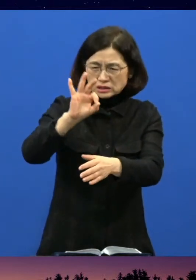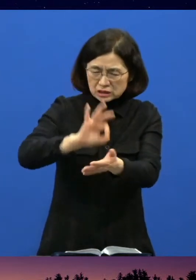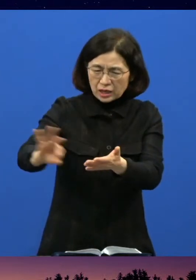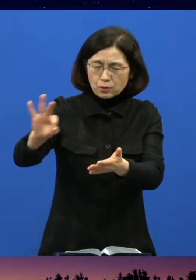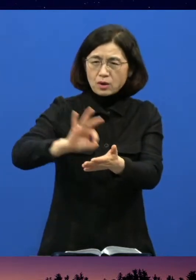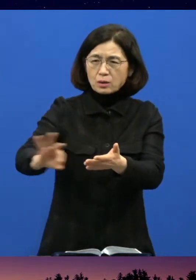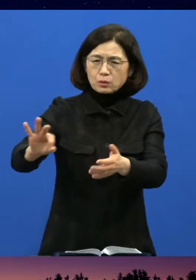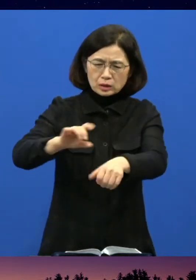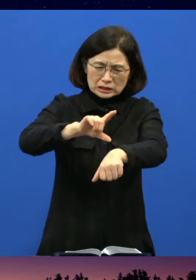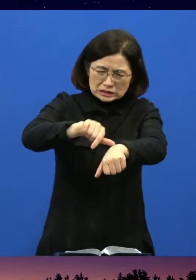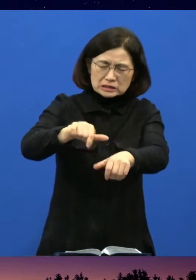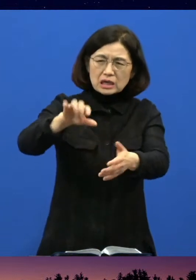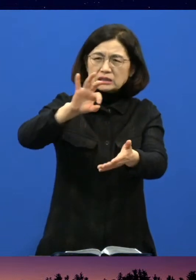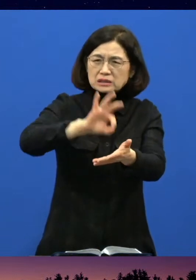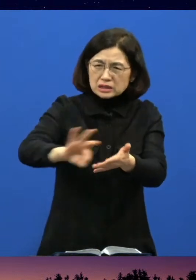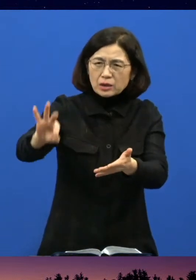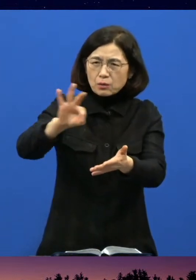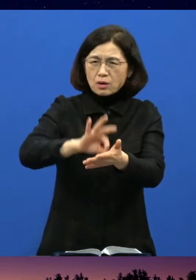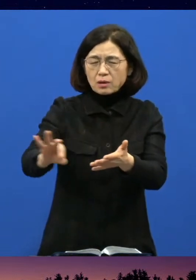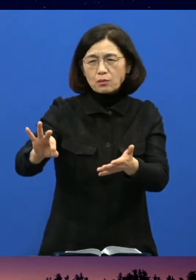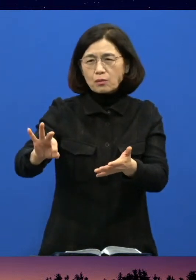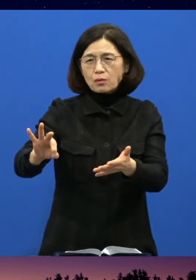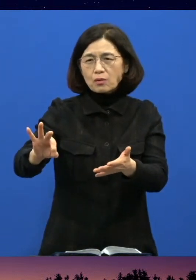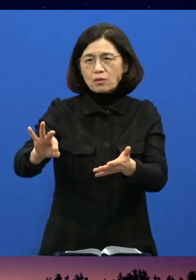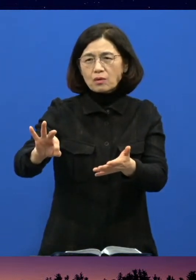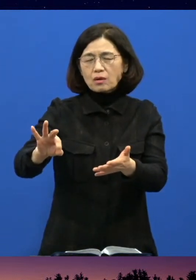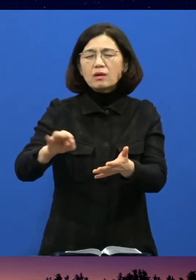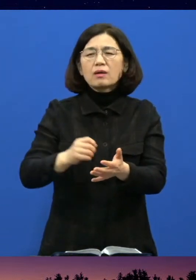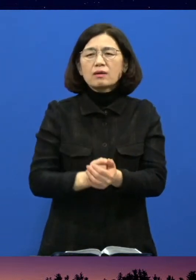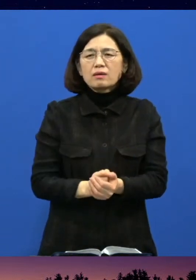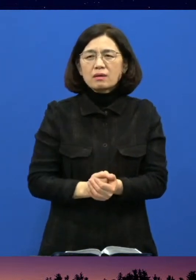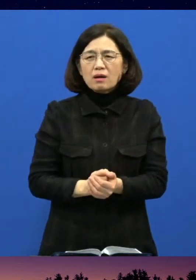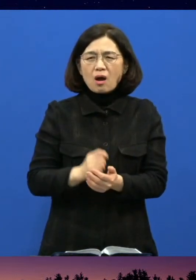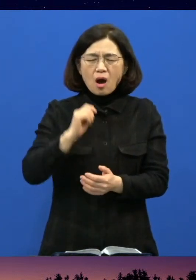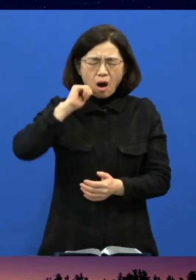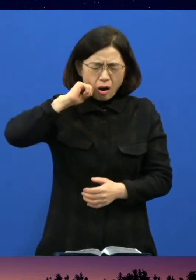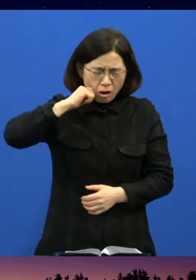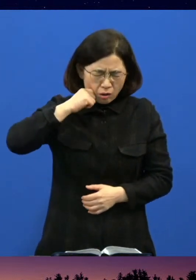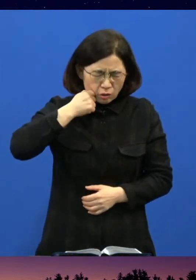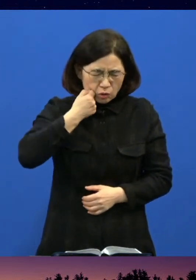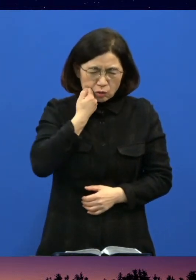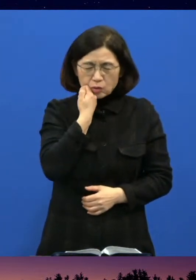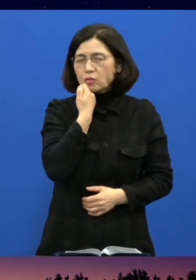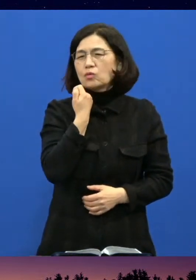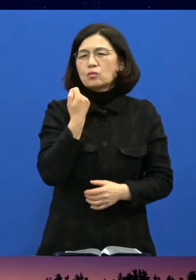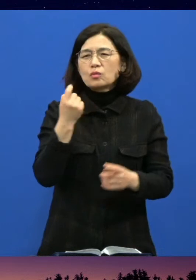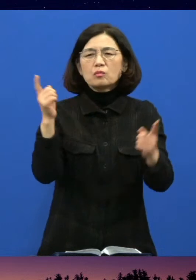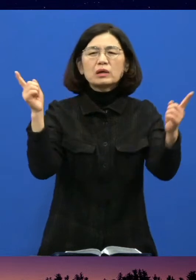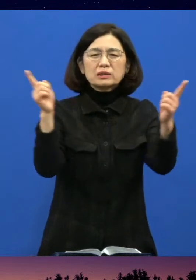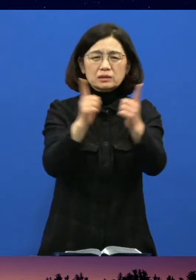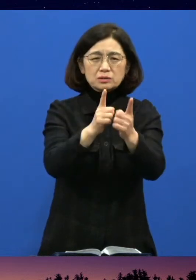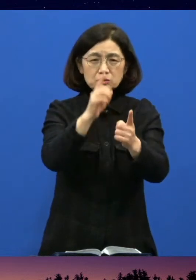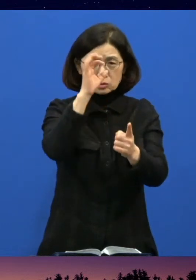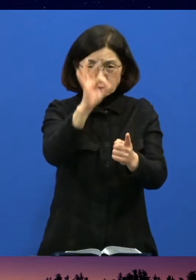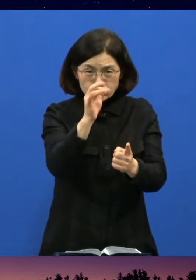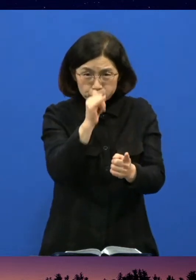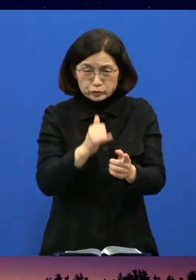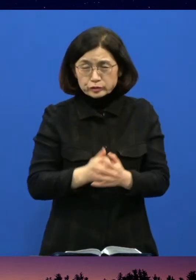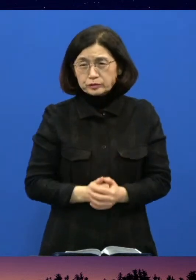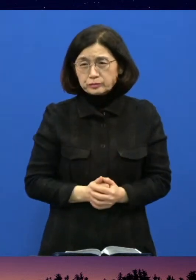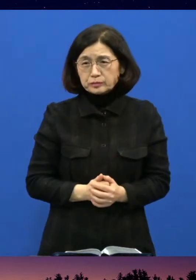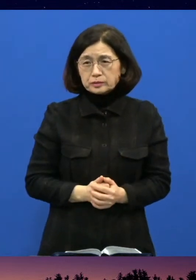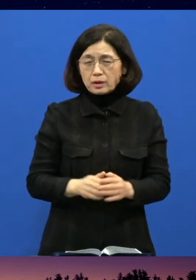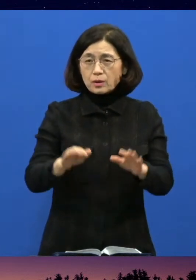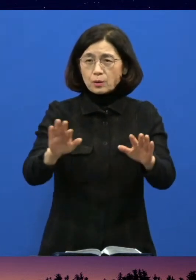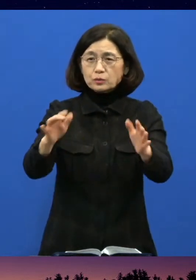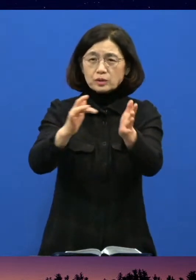되고, 이제 그런 이제 어려움을 겪는 일들을 우리가 주변에서 많이 보게 됩니다. 오늘